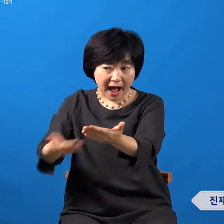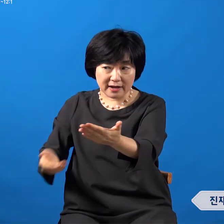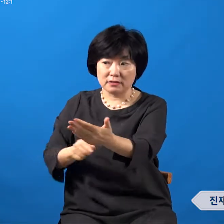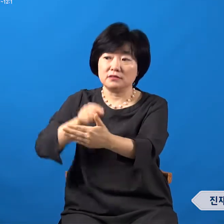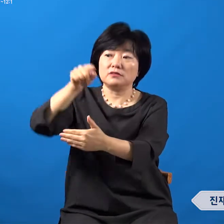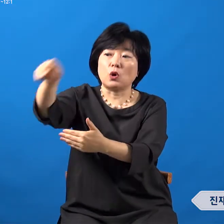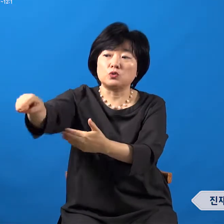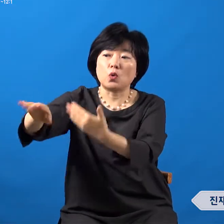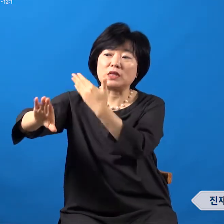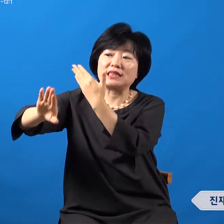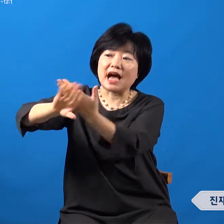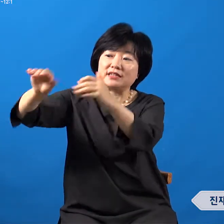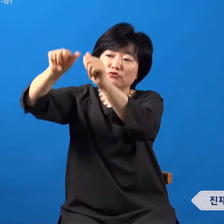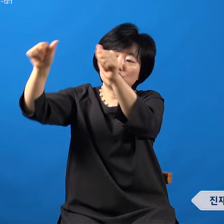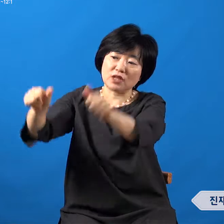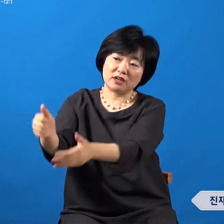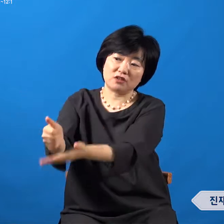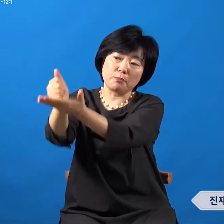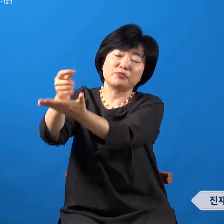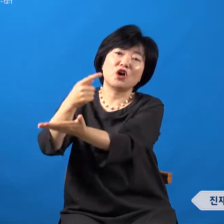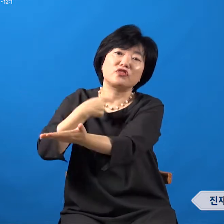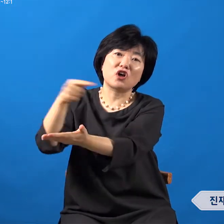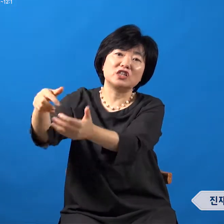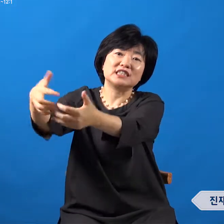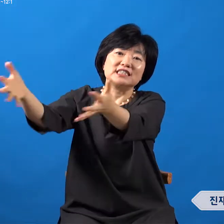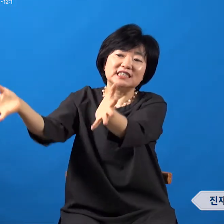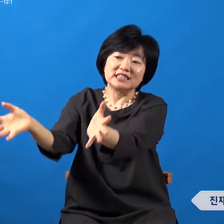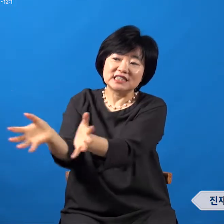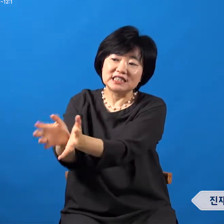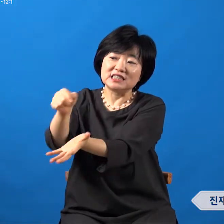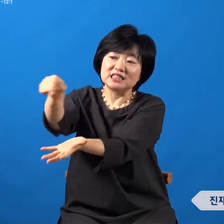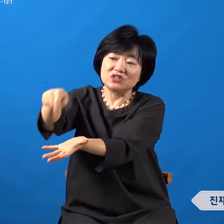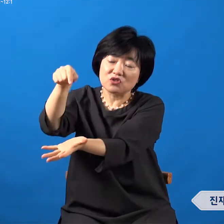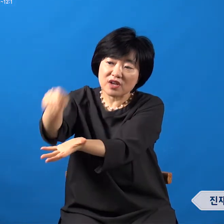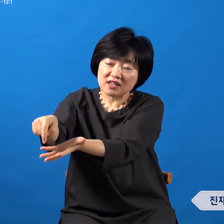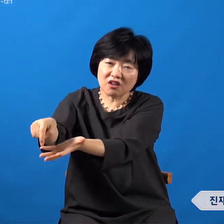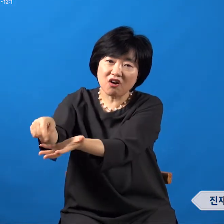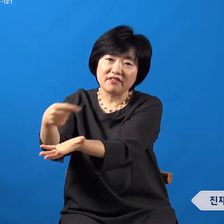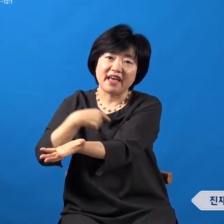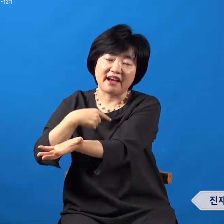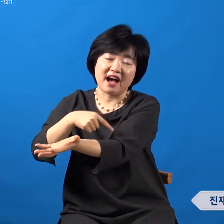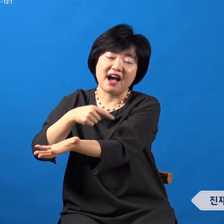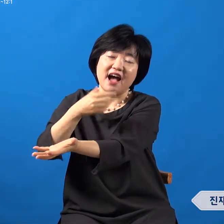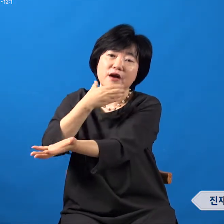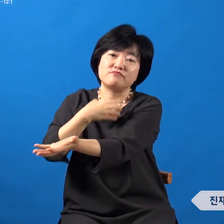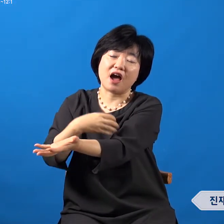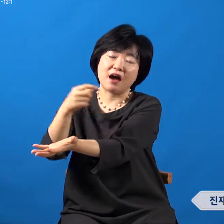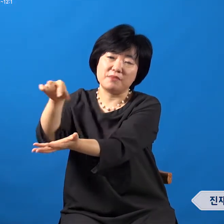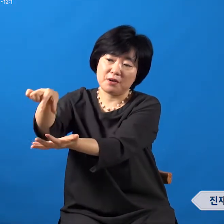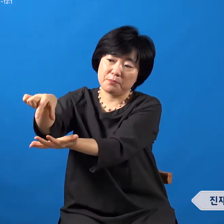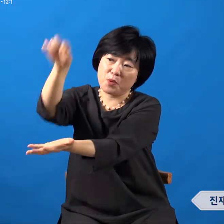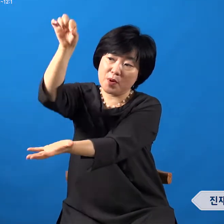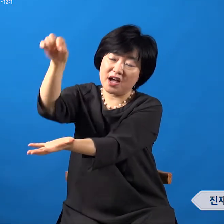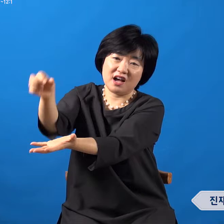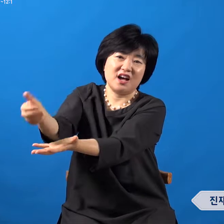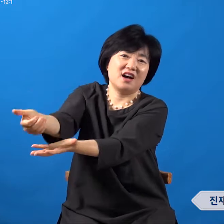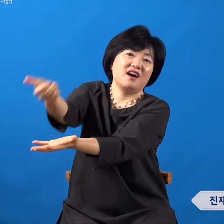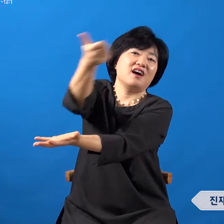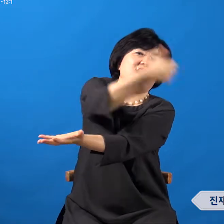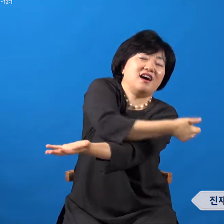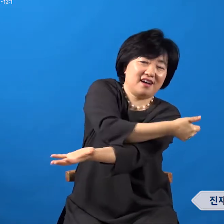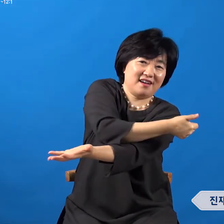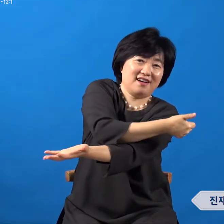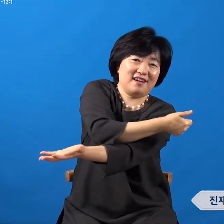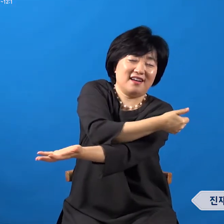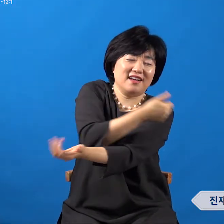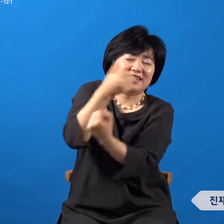땅에서 이끌어내었다 라고 말씀하시며 선택하시고 부르시고 은혜